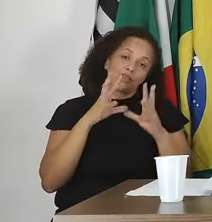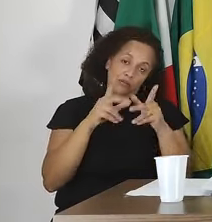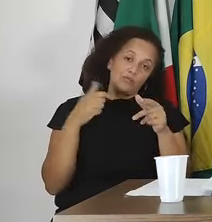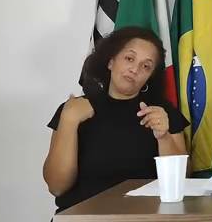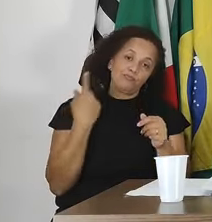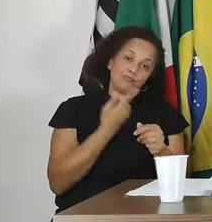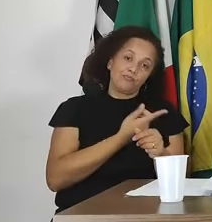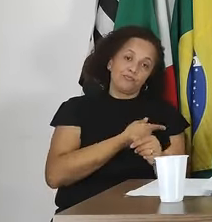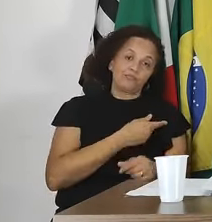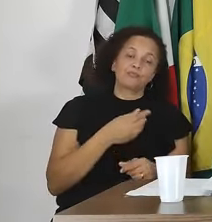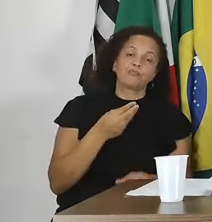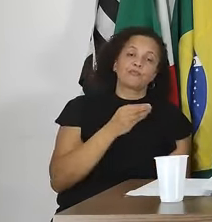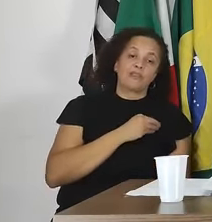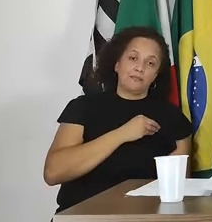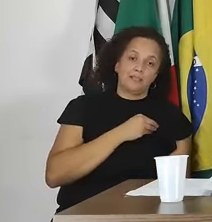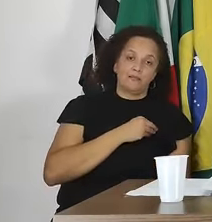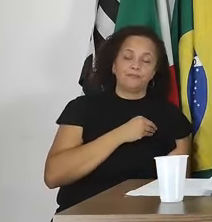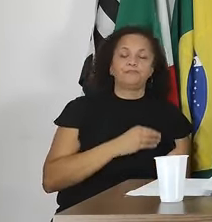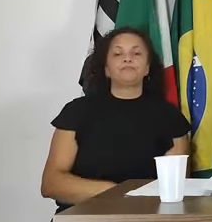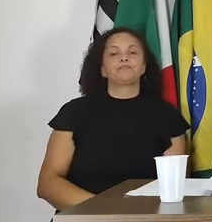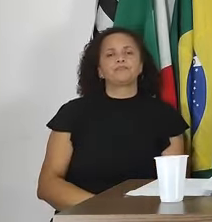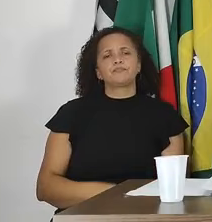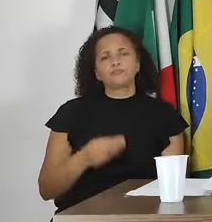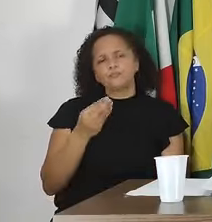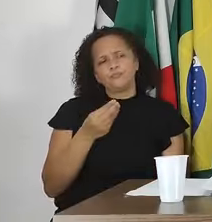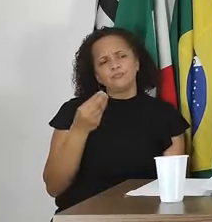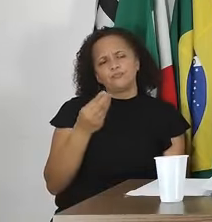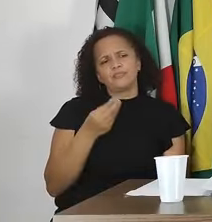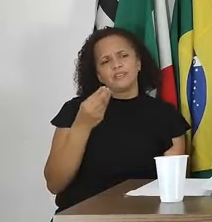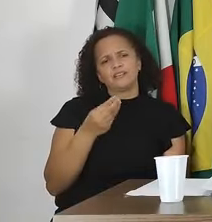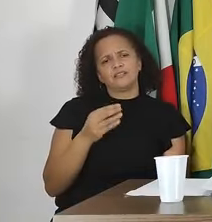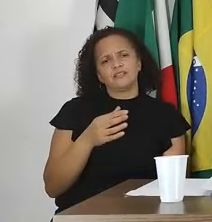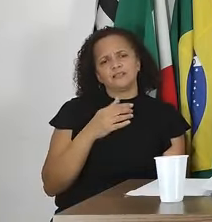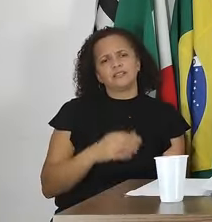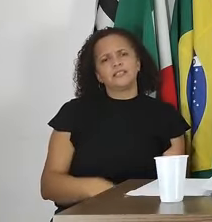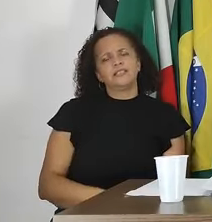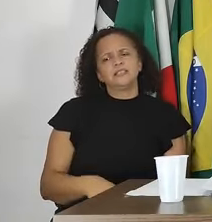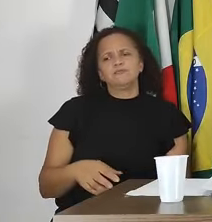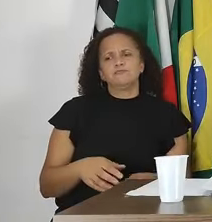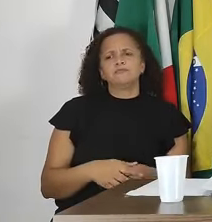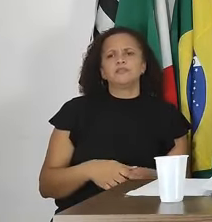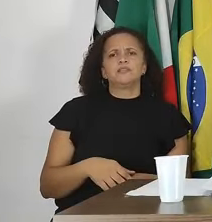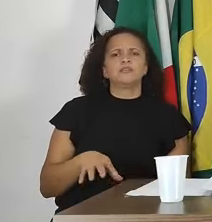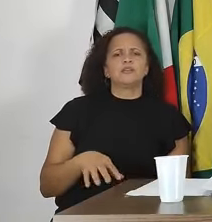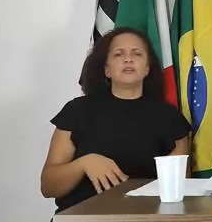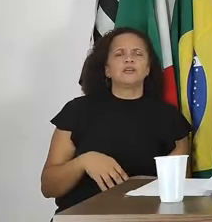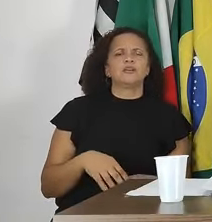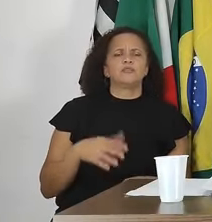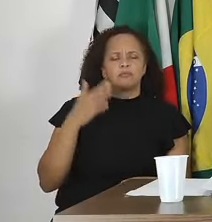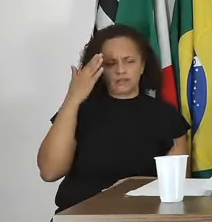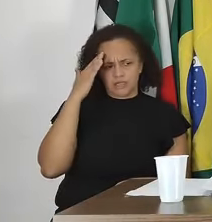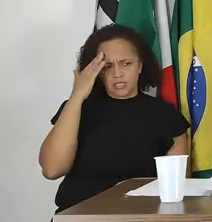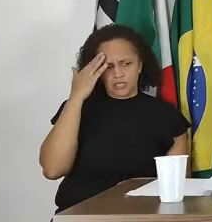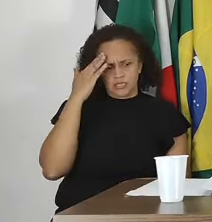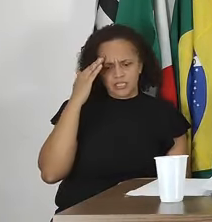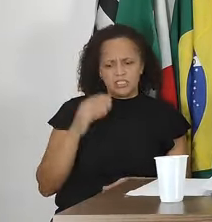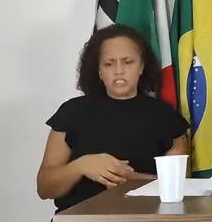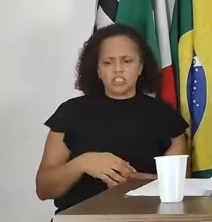pecados. Quando eu ouvi isso e falei, olha, tudo que eu fiz lá no passado, Jesus